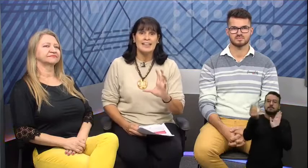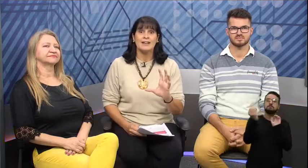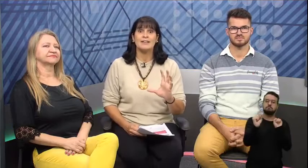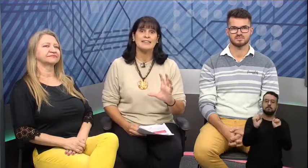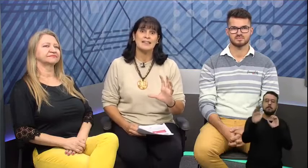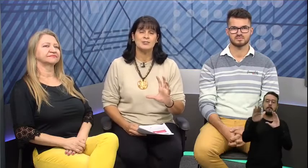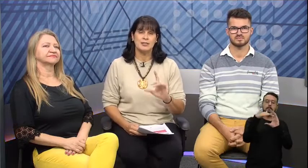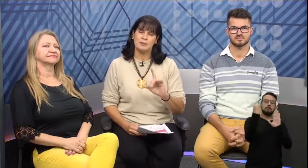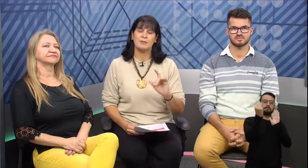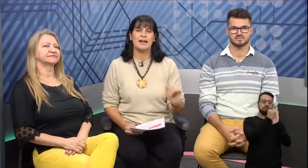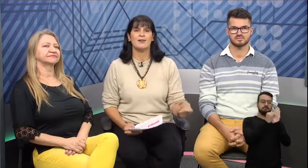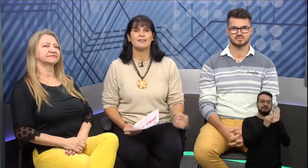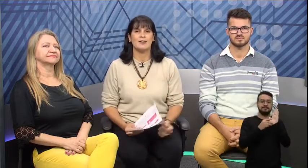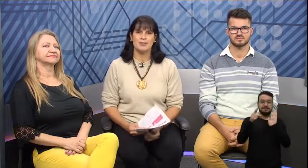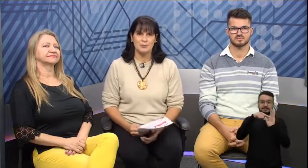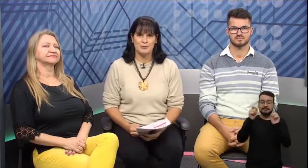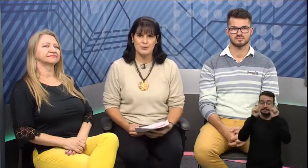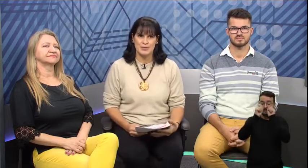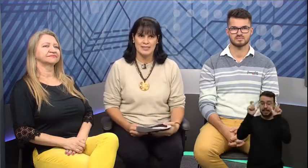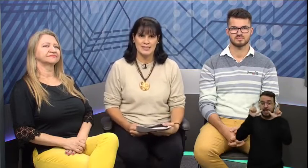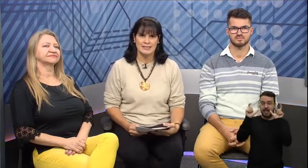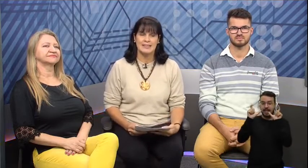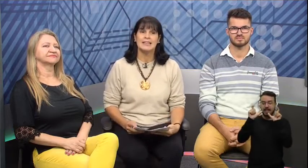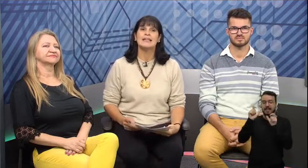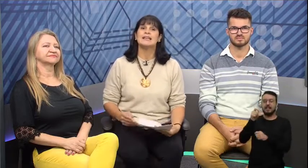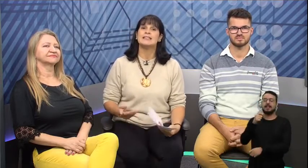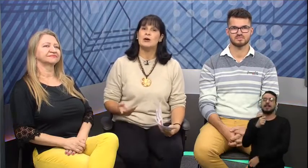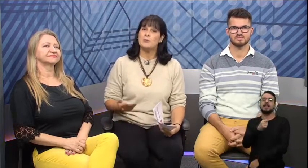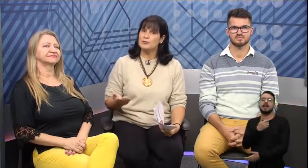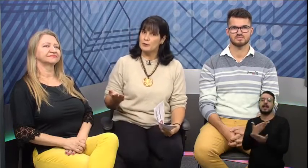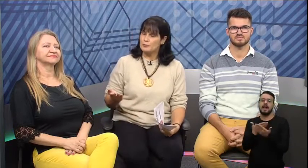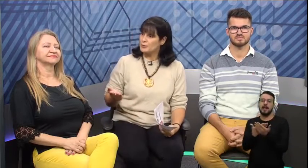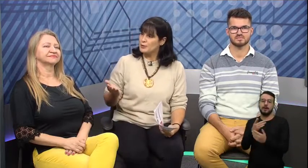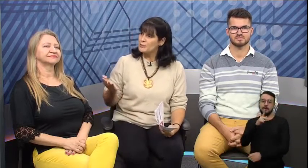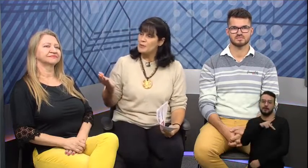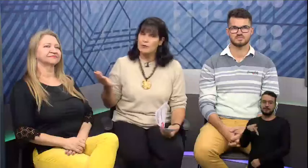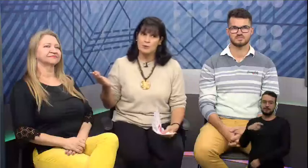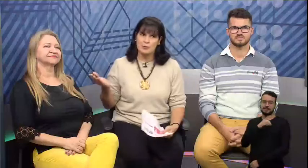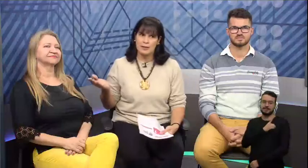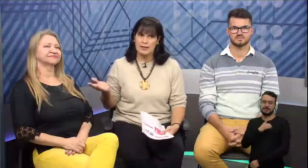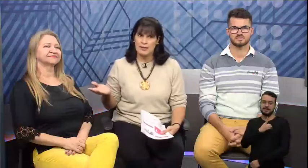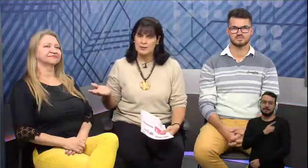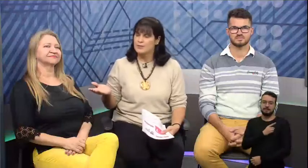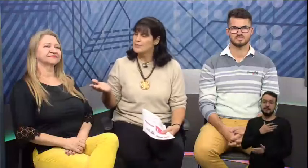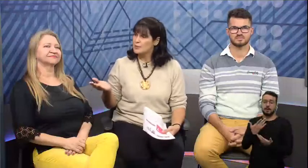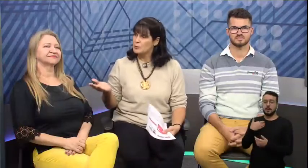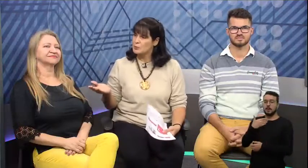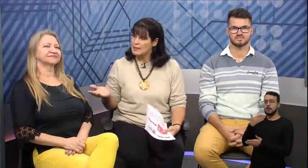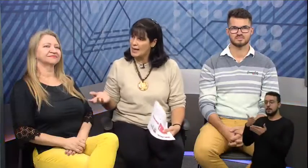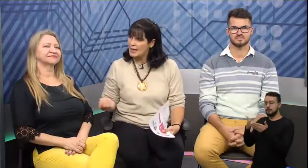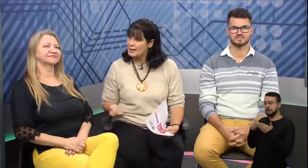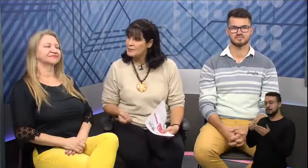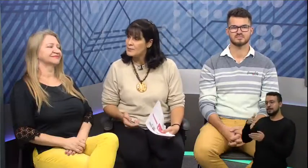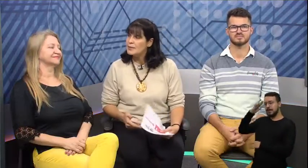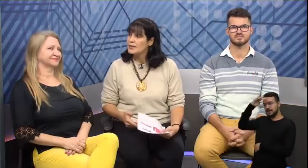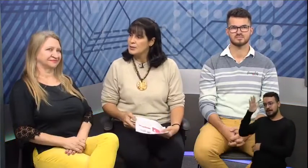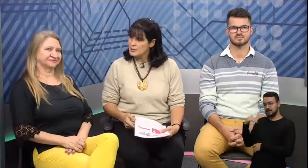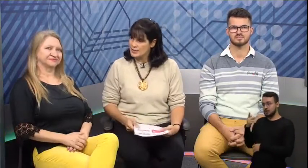estava atento na primeira aula, na aula da professora Sandra. Então, por favor, eu vou pedir para a Cleusa fazer o nome dela e o